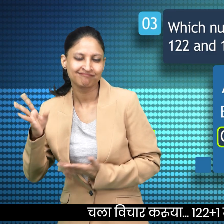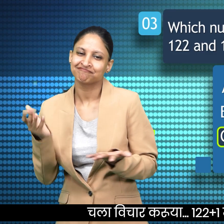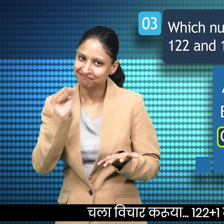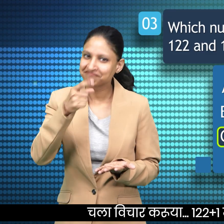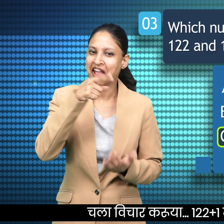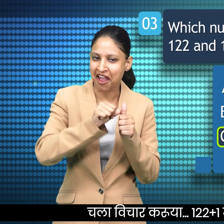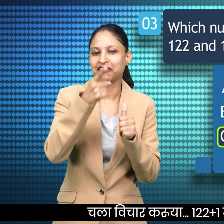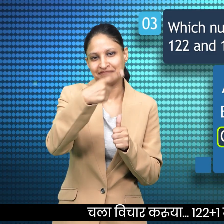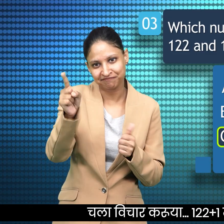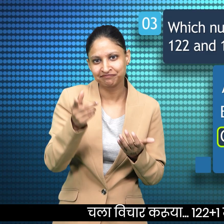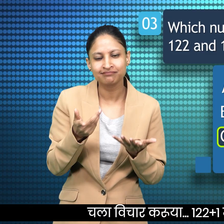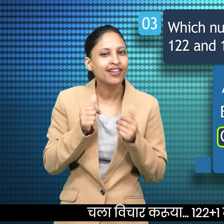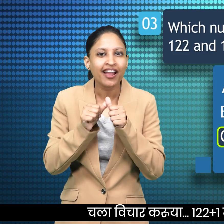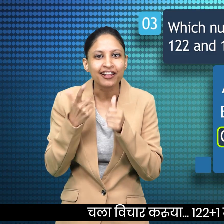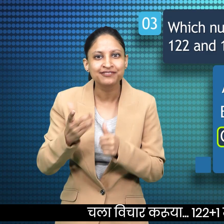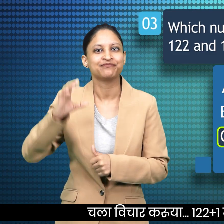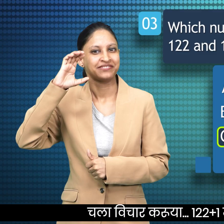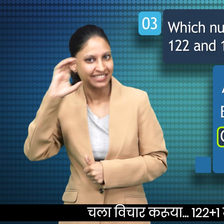123.